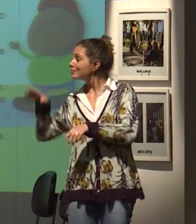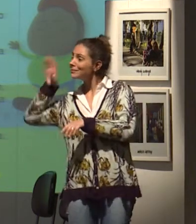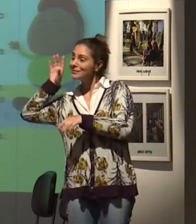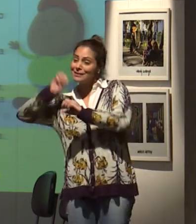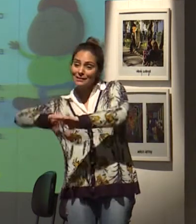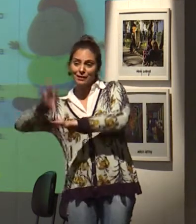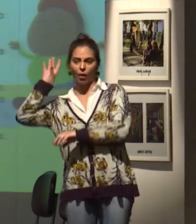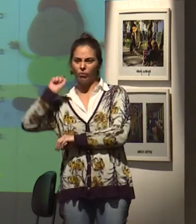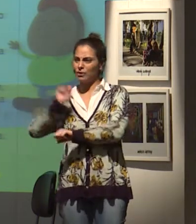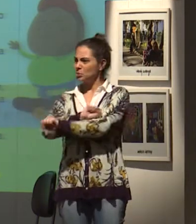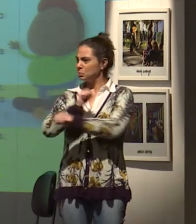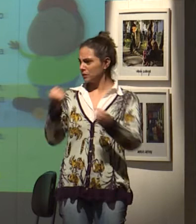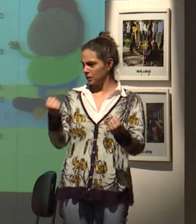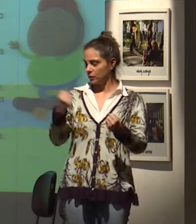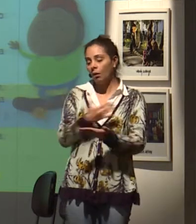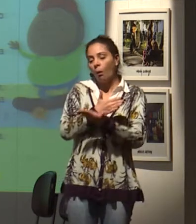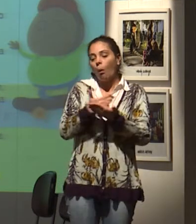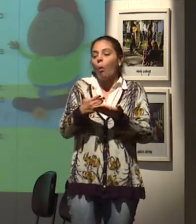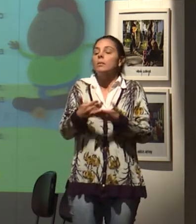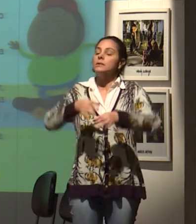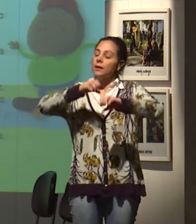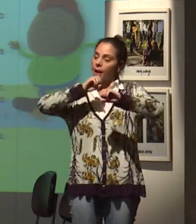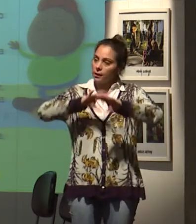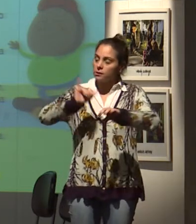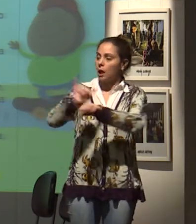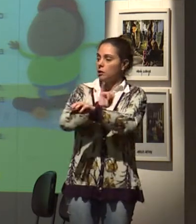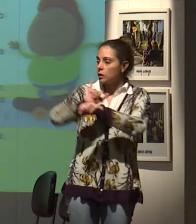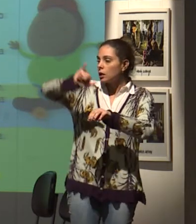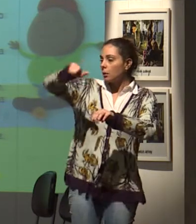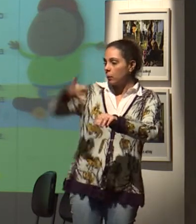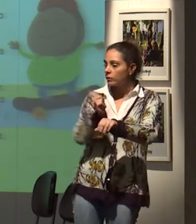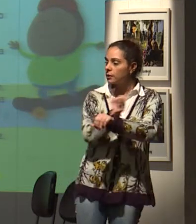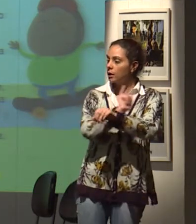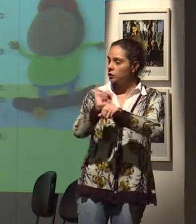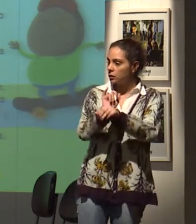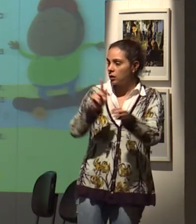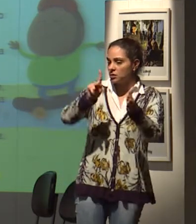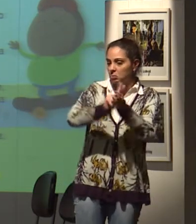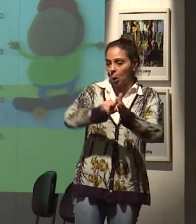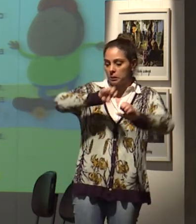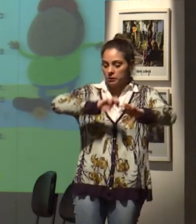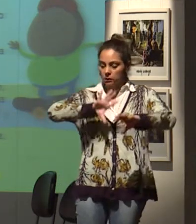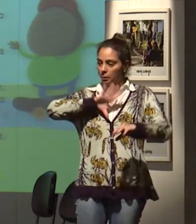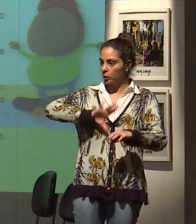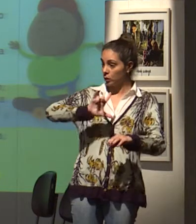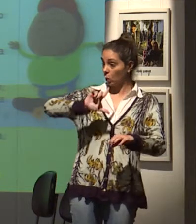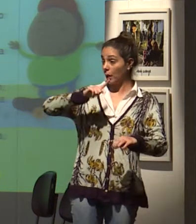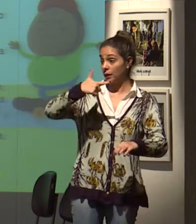português igual eu ensinava os ouvintes. São metodologias diferentes, estratégias diferentes. A gente